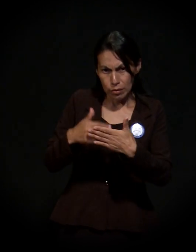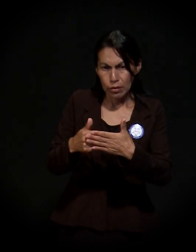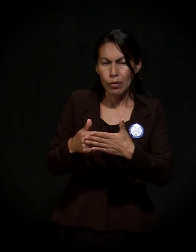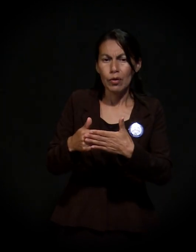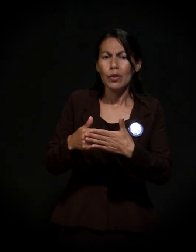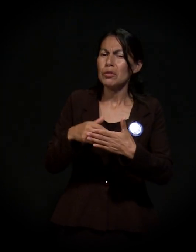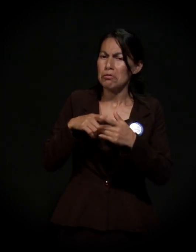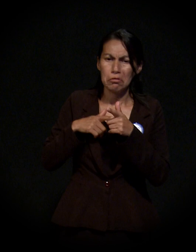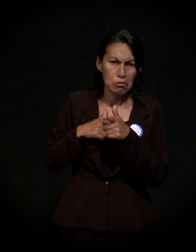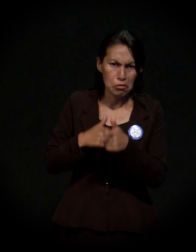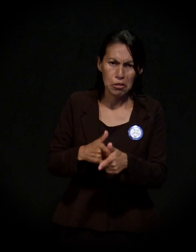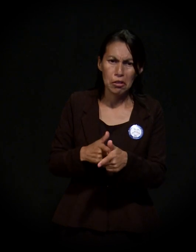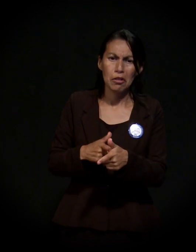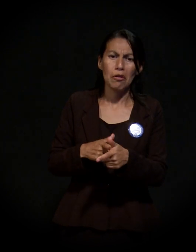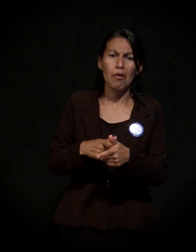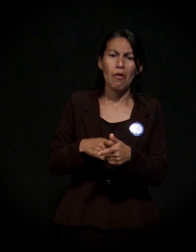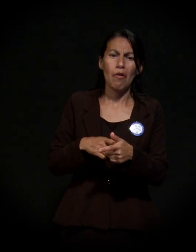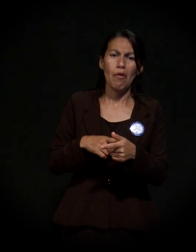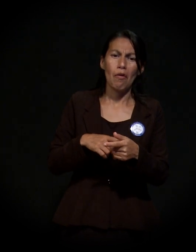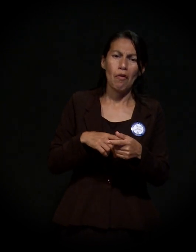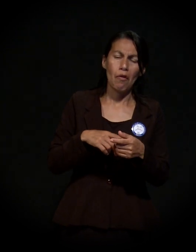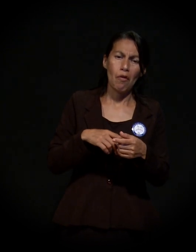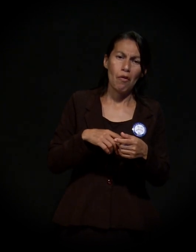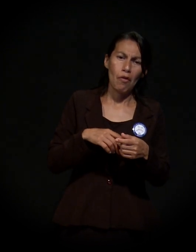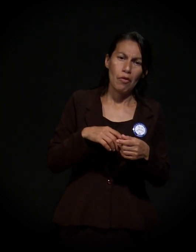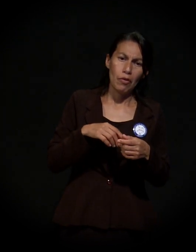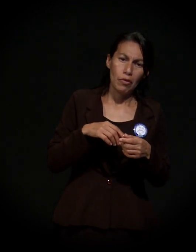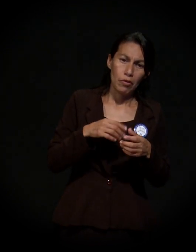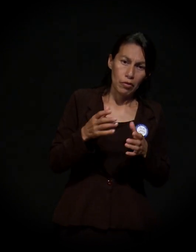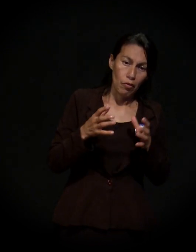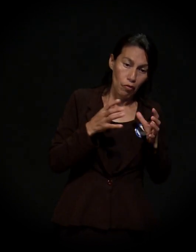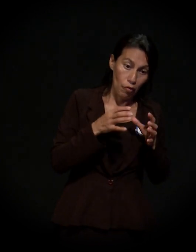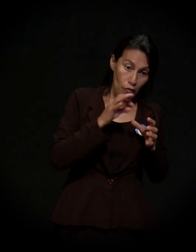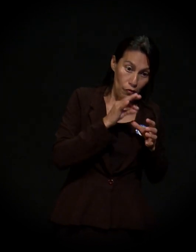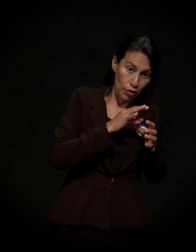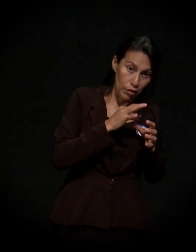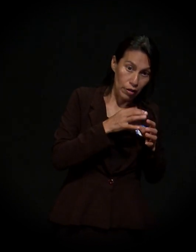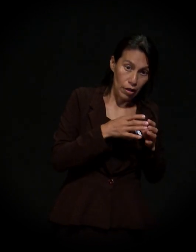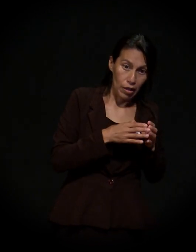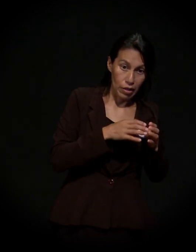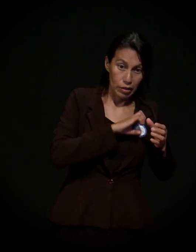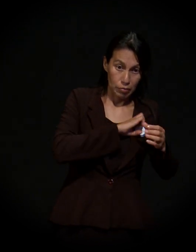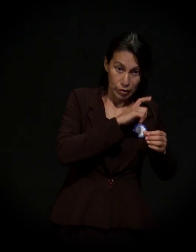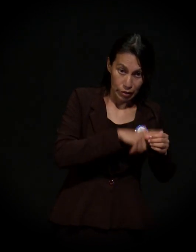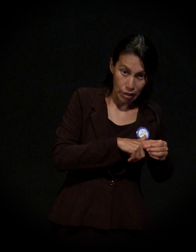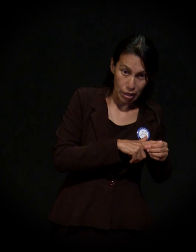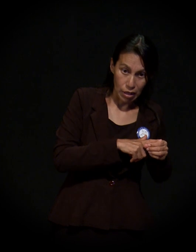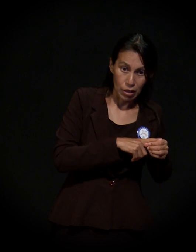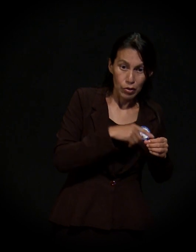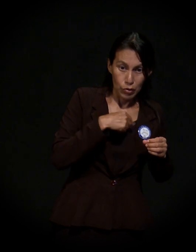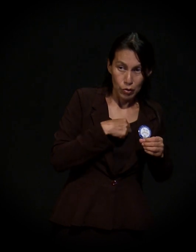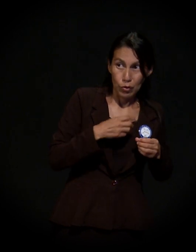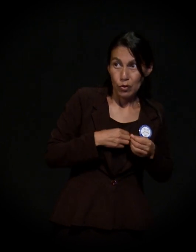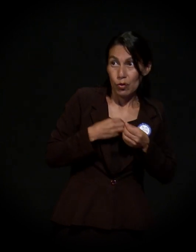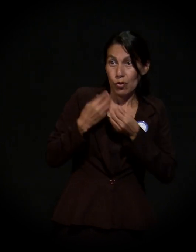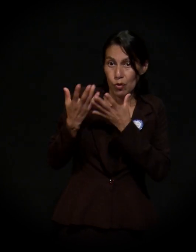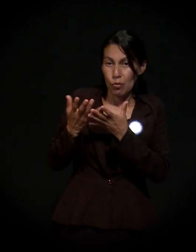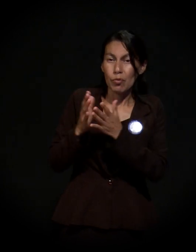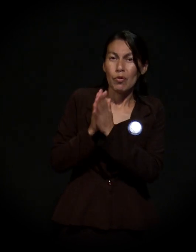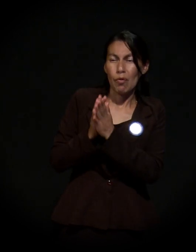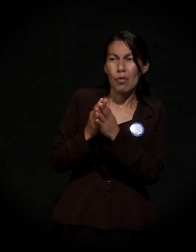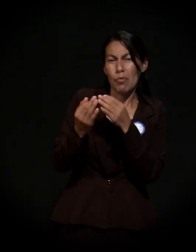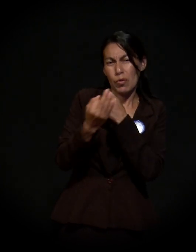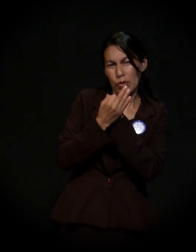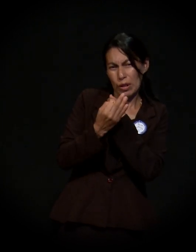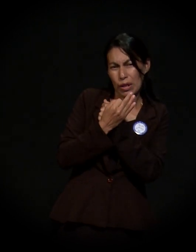le digo, Señor, estoy en el fondo de inversión. Cuídame de esta pandemia, por favor. Líbrame de esta